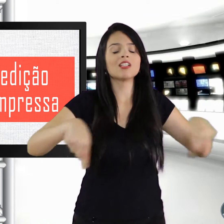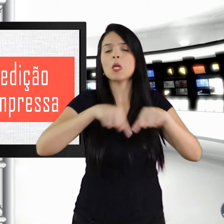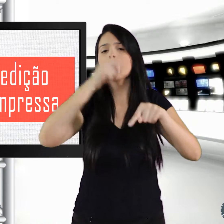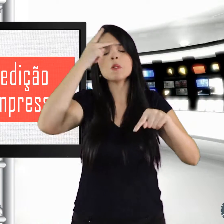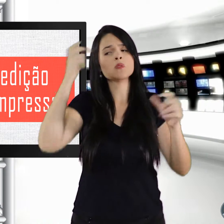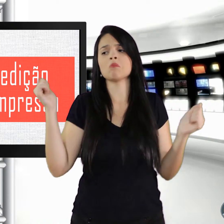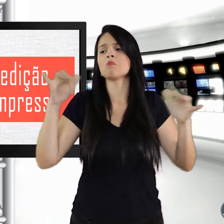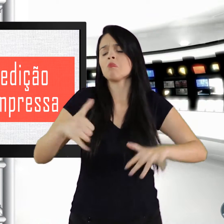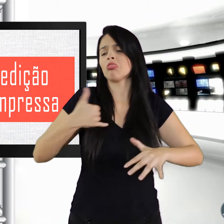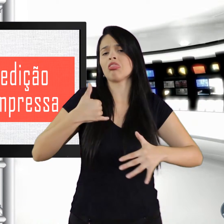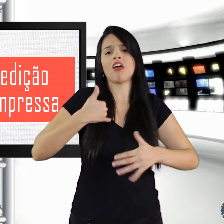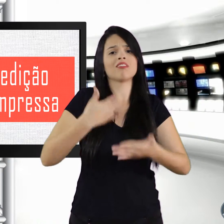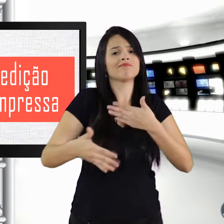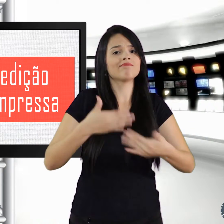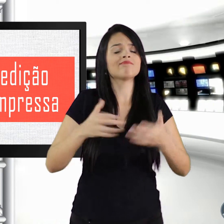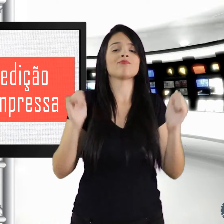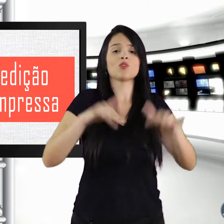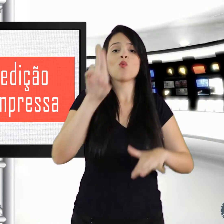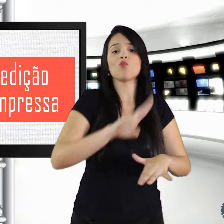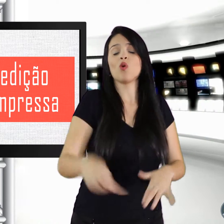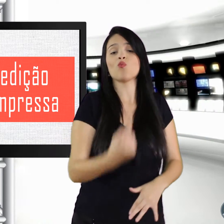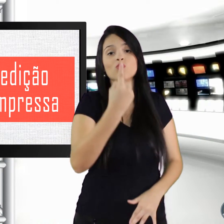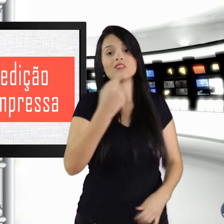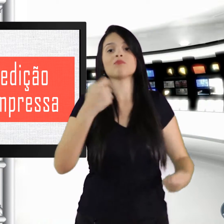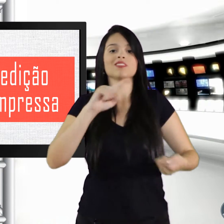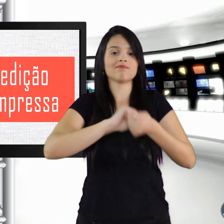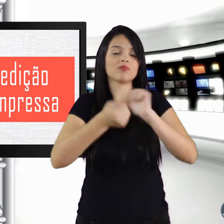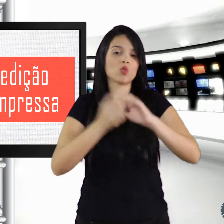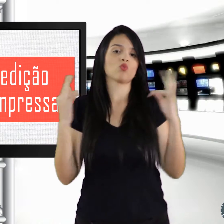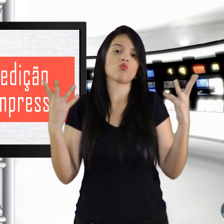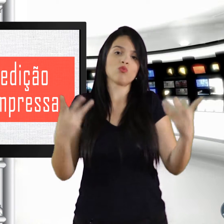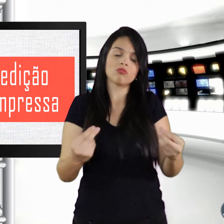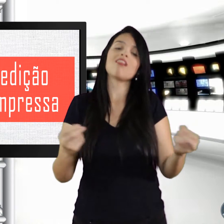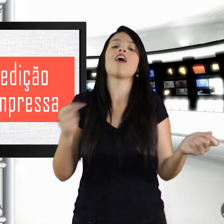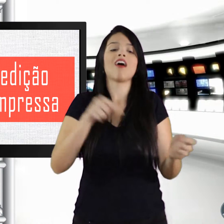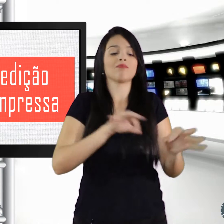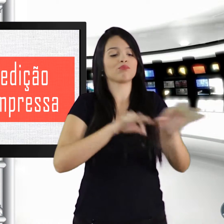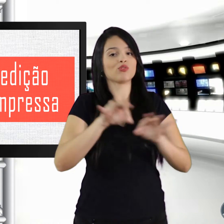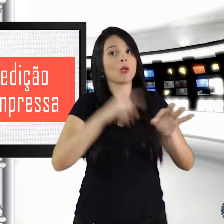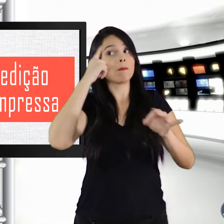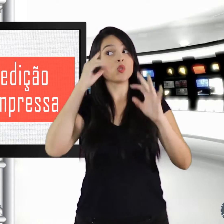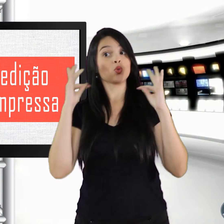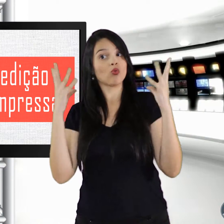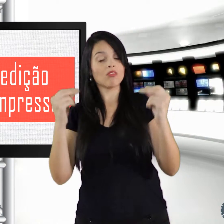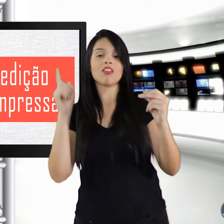ser utilizado por todos. Isso determina o que é um bom projeto. Não acredite em nada que não leve